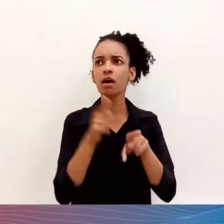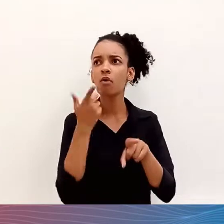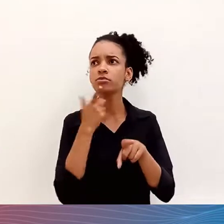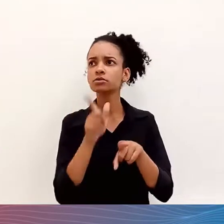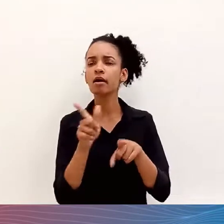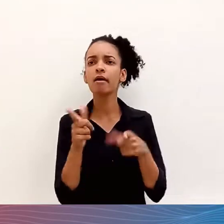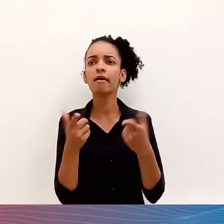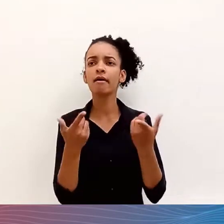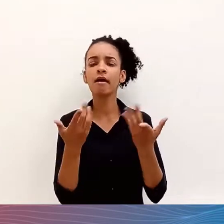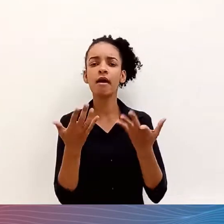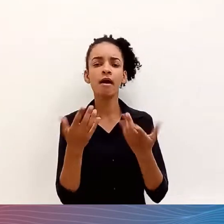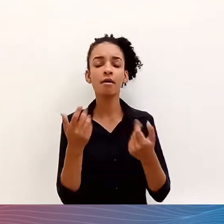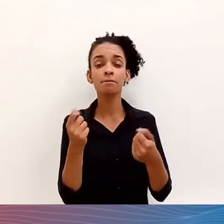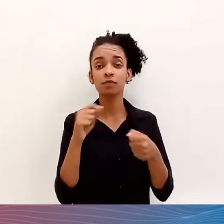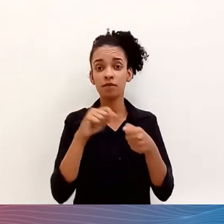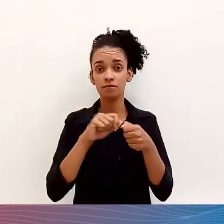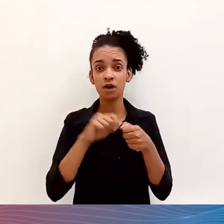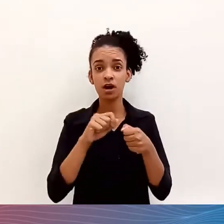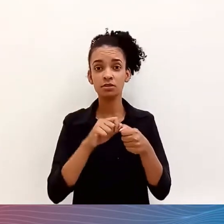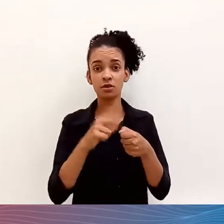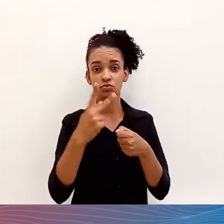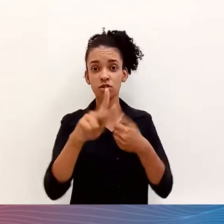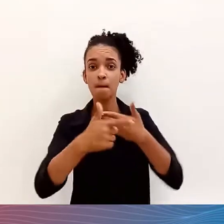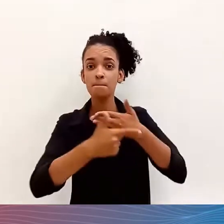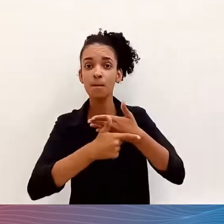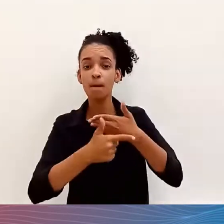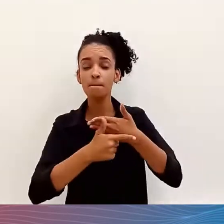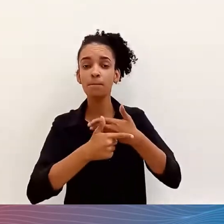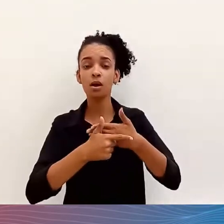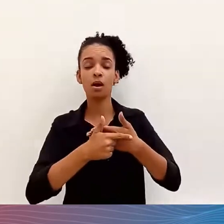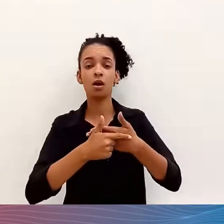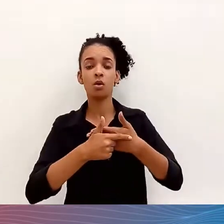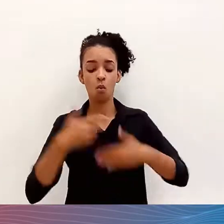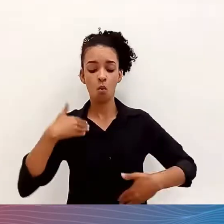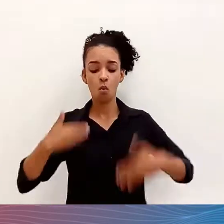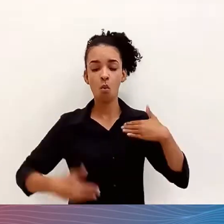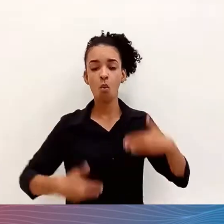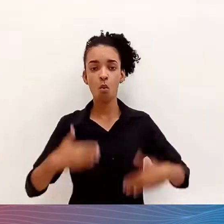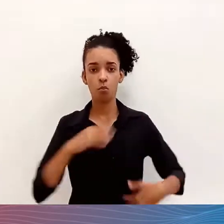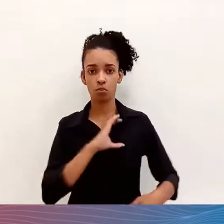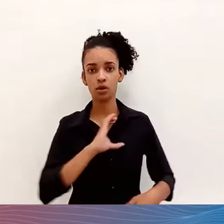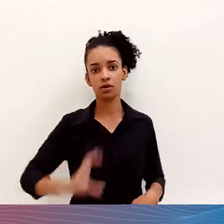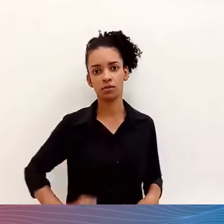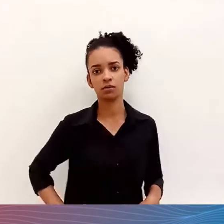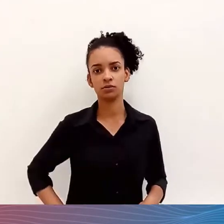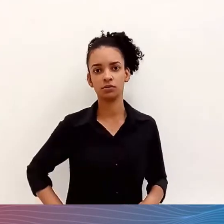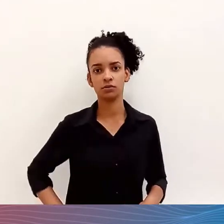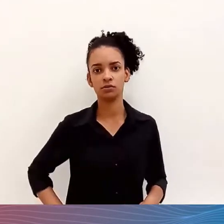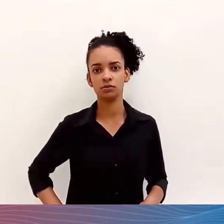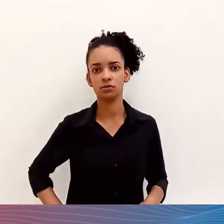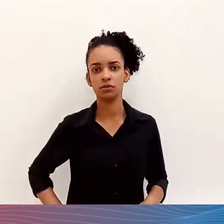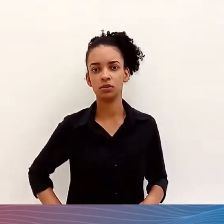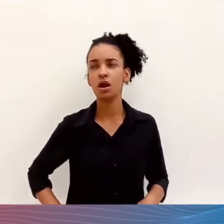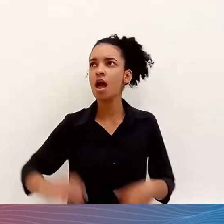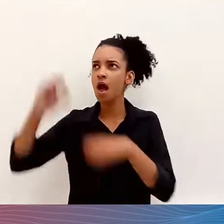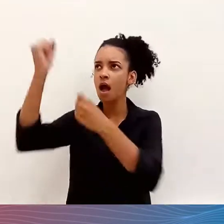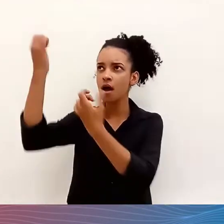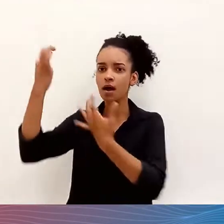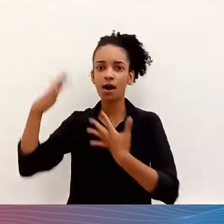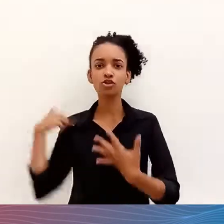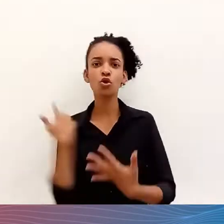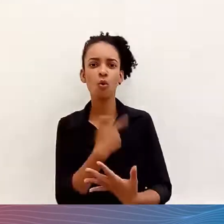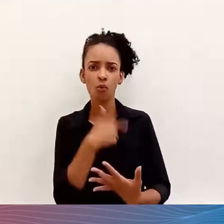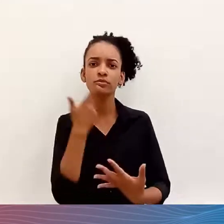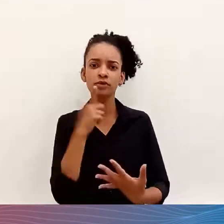seu papel como membro do corpo de Cristo. Pelo fluir da graça, irmão, nós seremos todos edificados. E pelo fluir